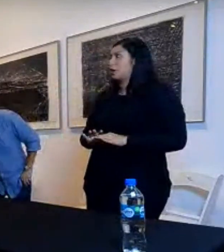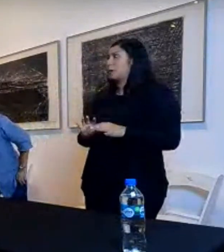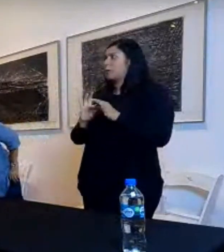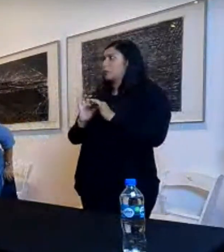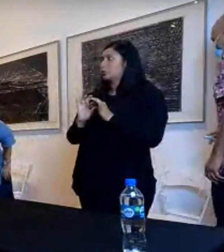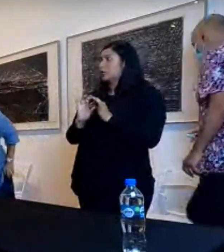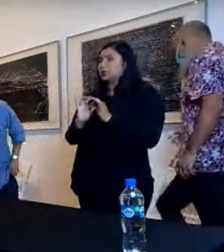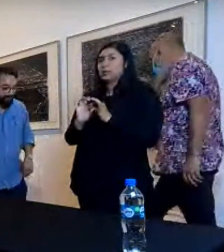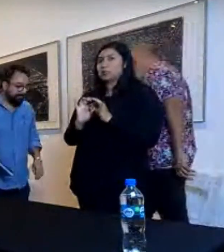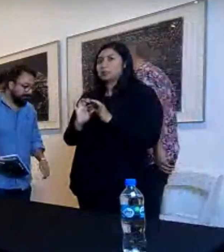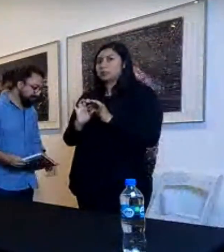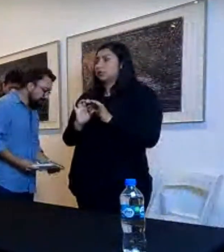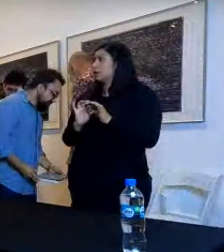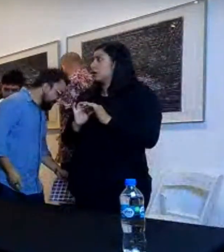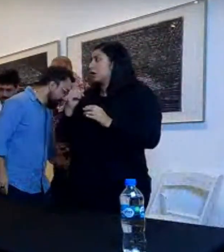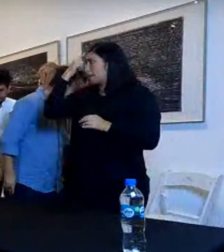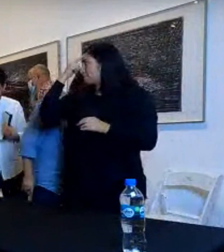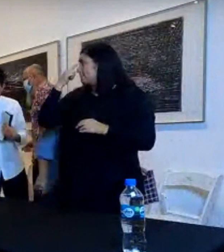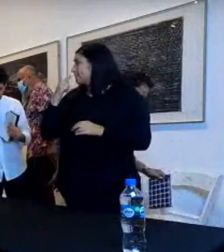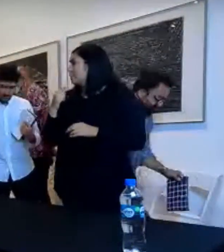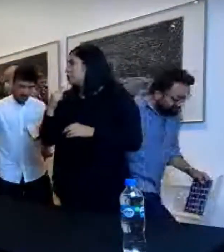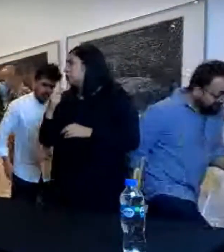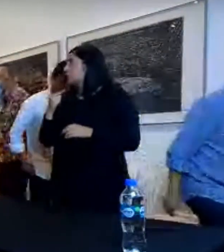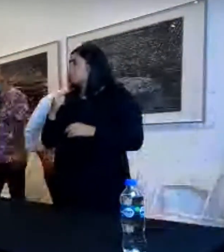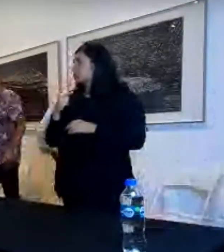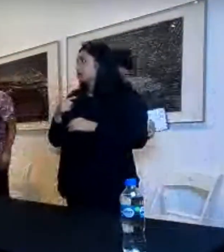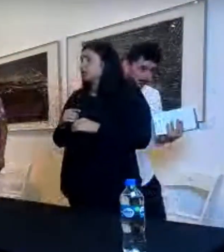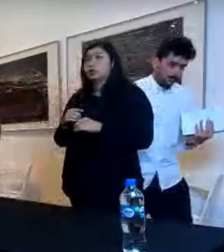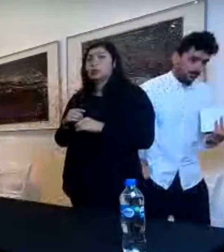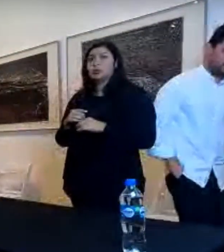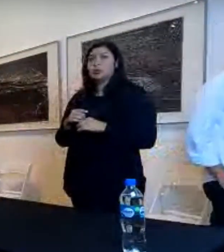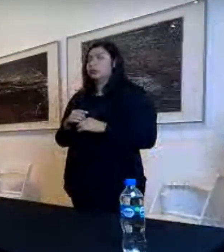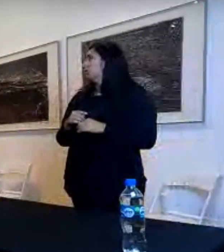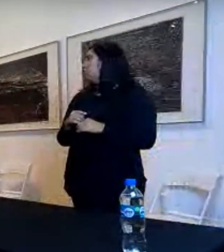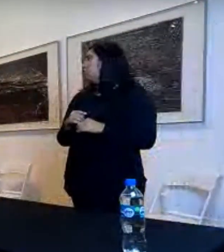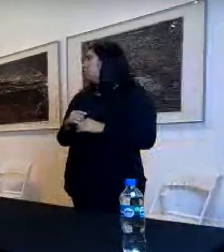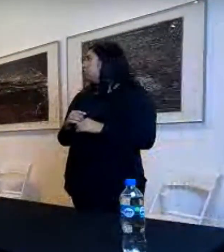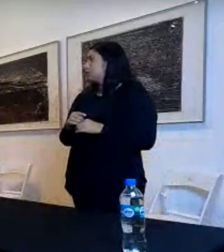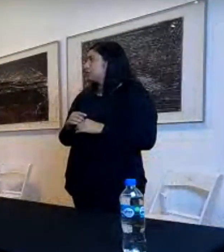Gracias, Xiomi. Y bueno, para continuar.